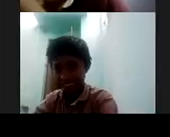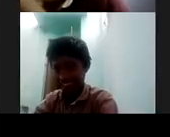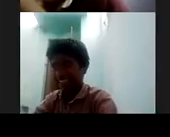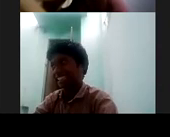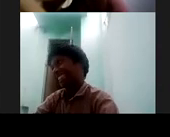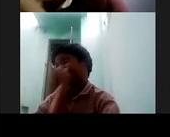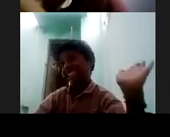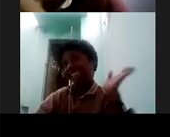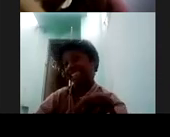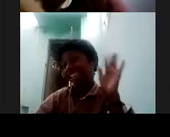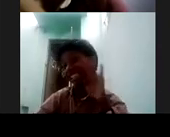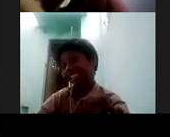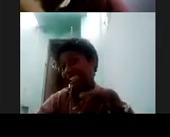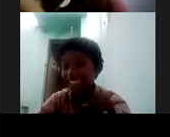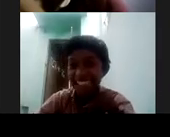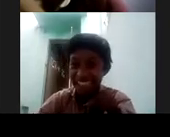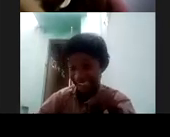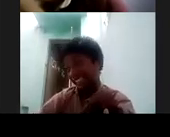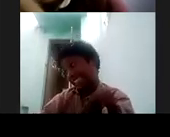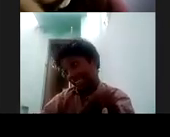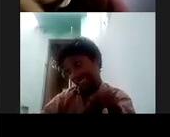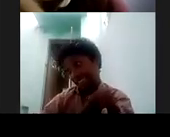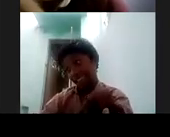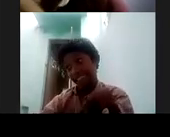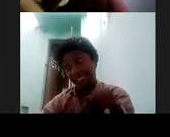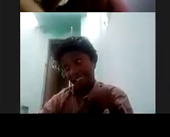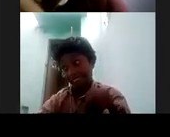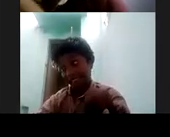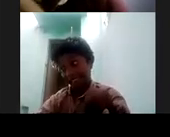Anna. Hmm. Good, good, good. Go ahead. Practice.